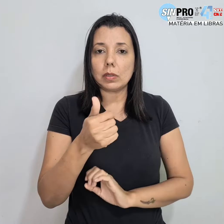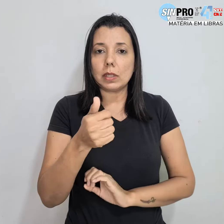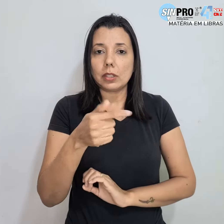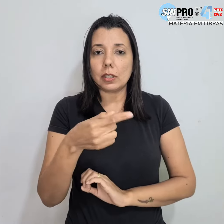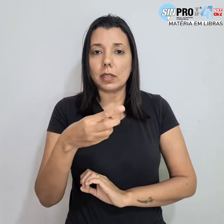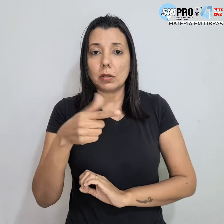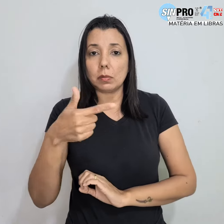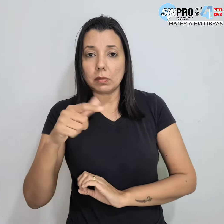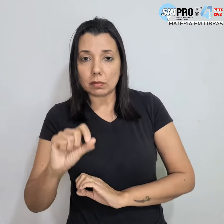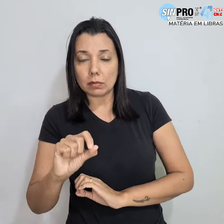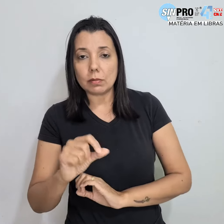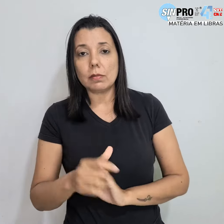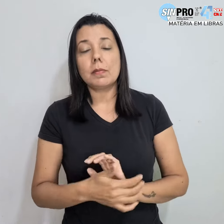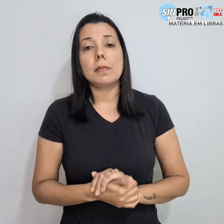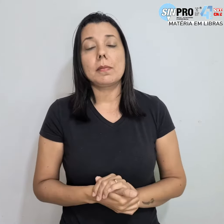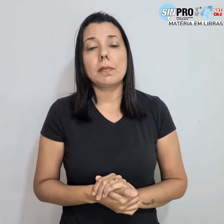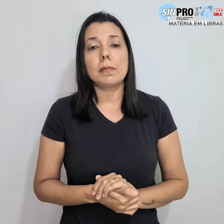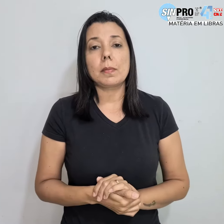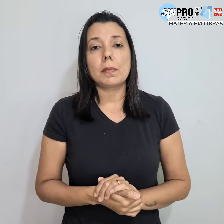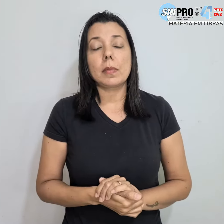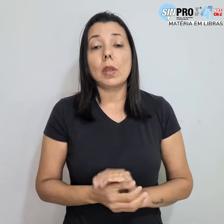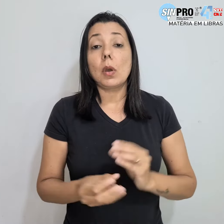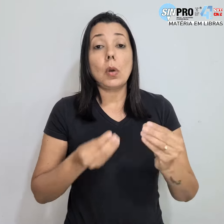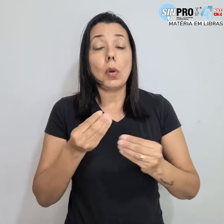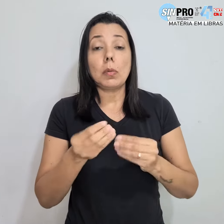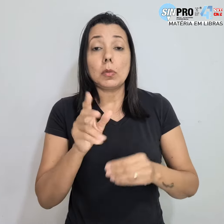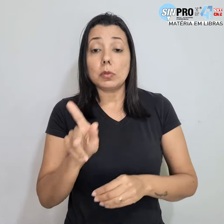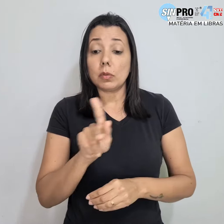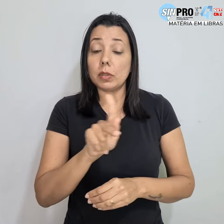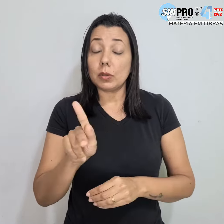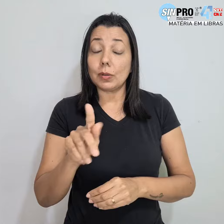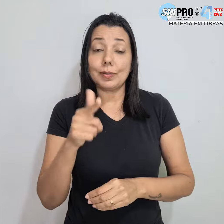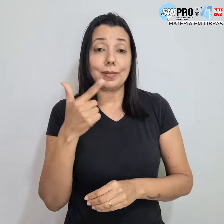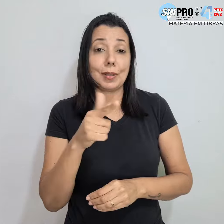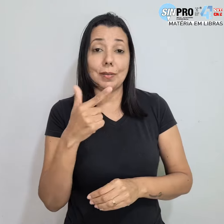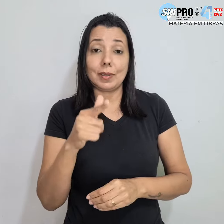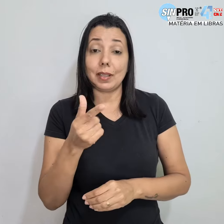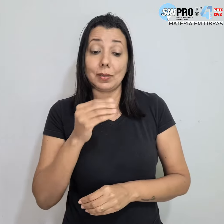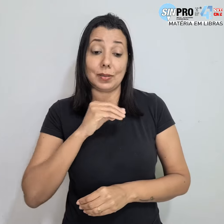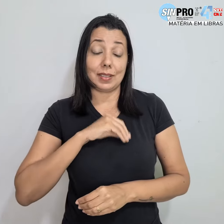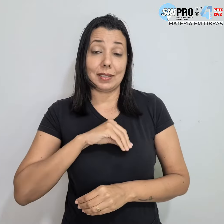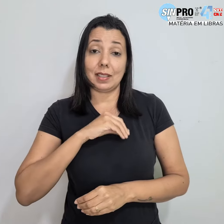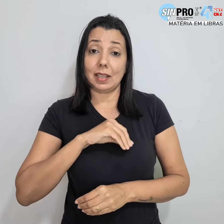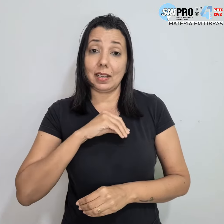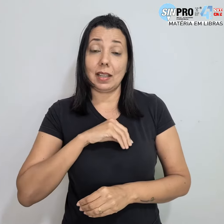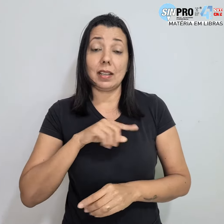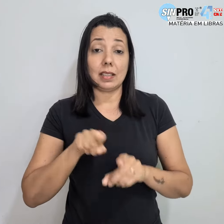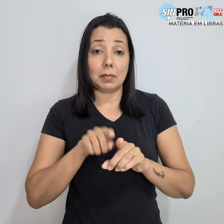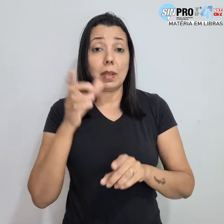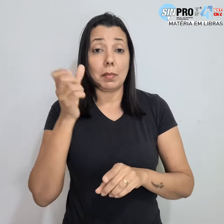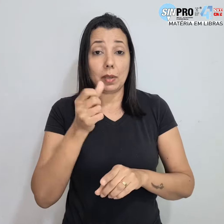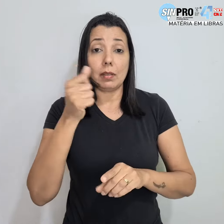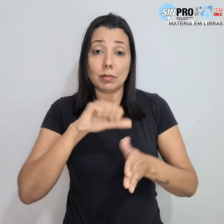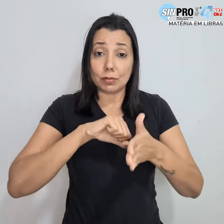173, de 2020, de forma que os professores não tenham suas remunerações e benefícios